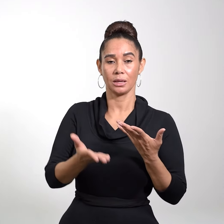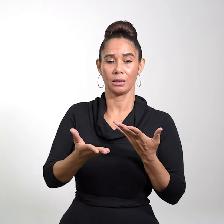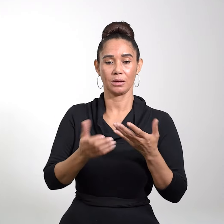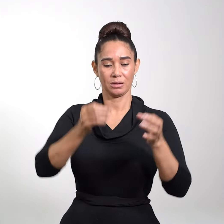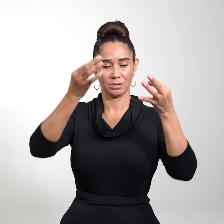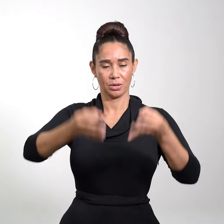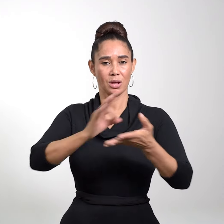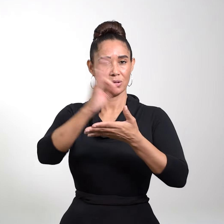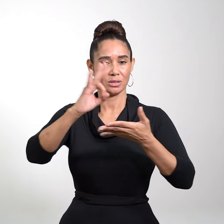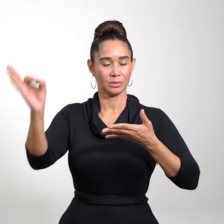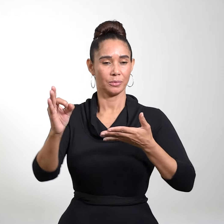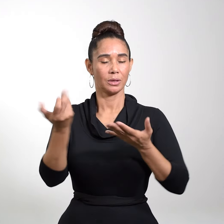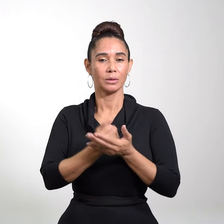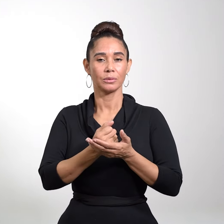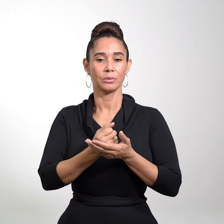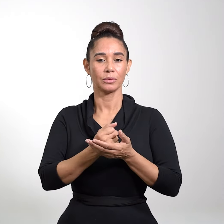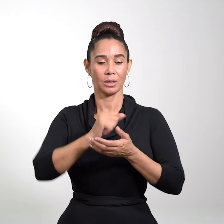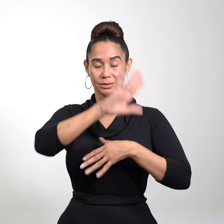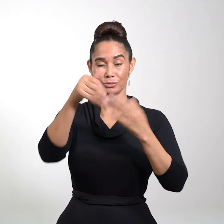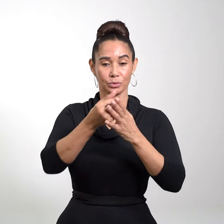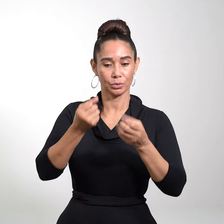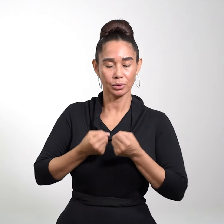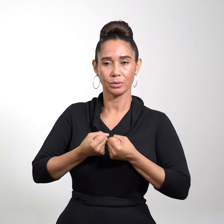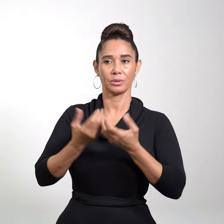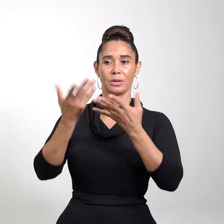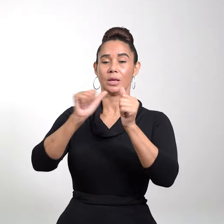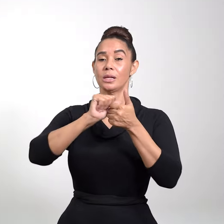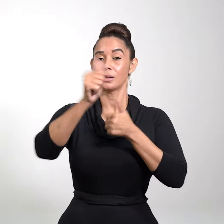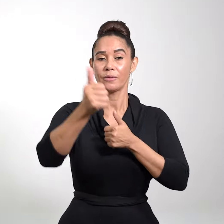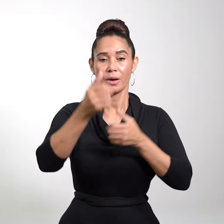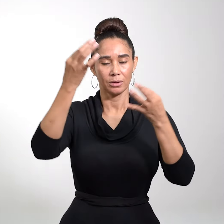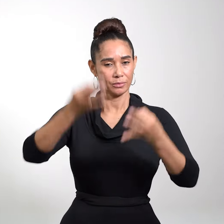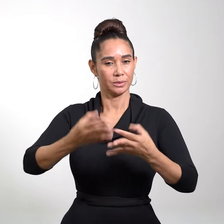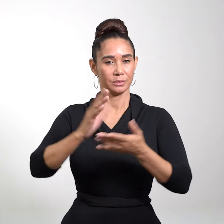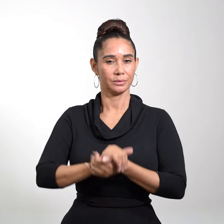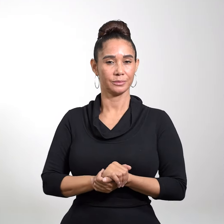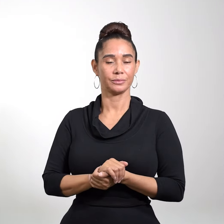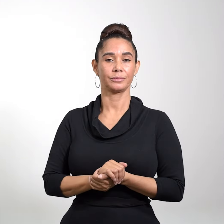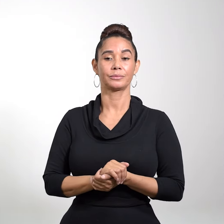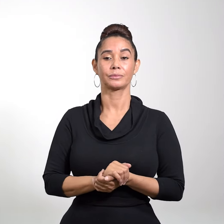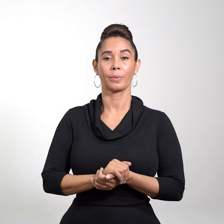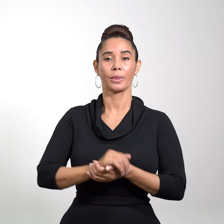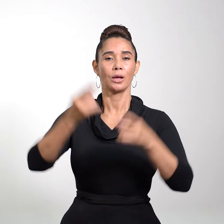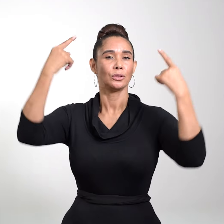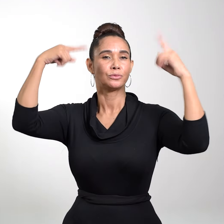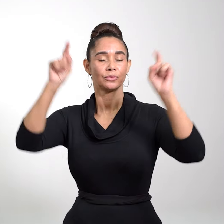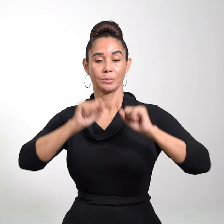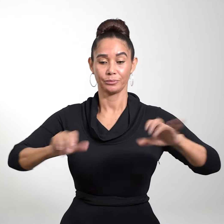es nuevo. Hasta los espíritus inmundos les manda y le obedecen. Su fama se extendió enseguida por